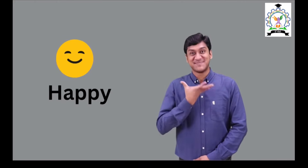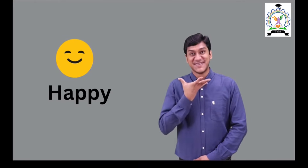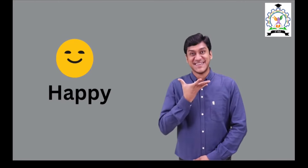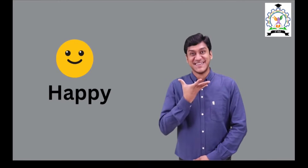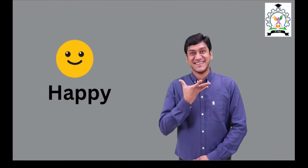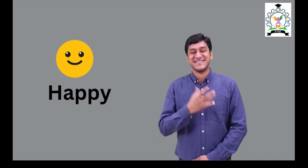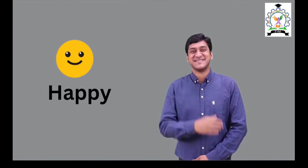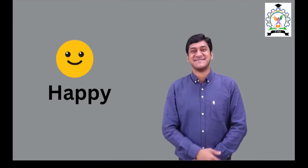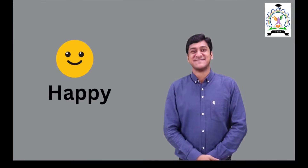खुश,